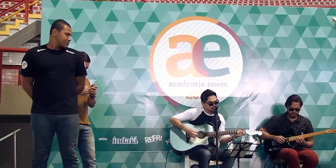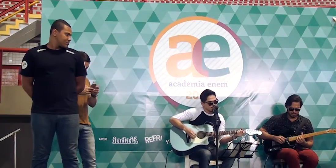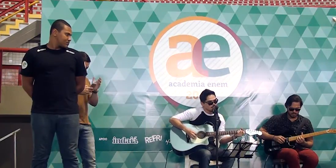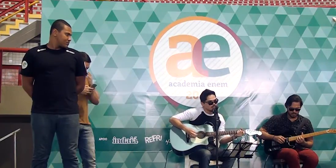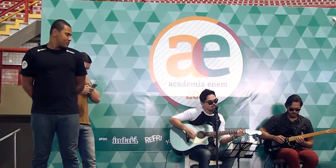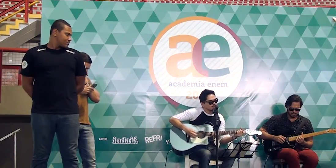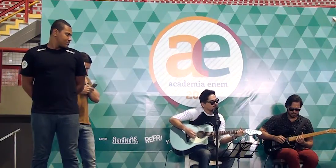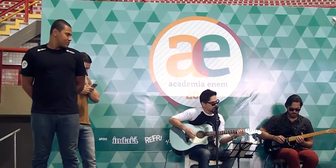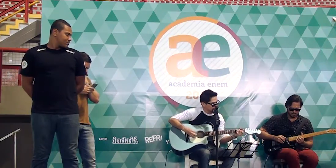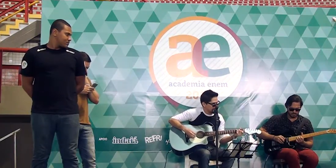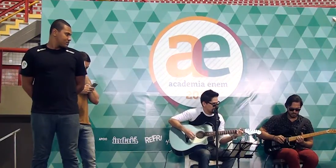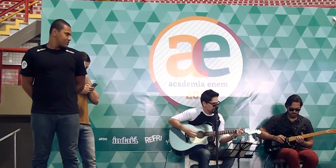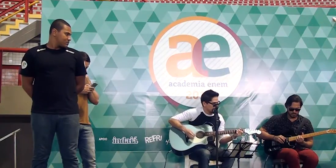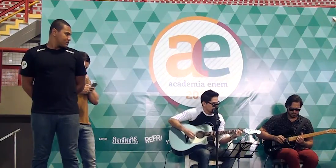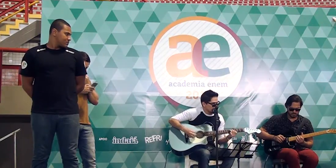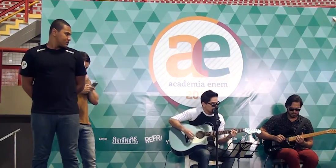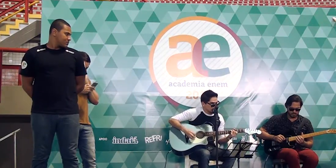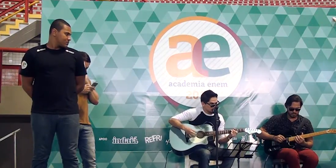sangue anda solto,